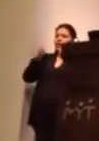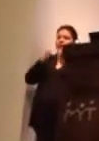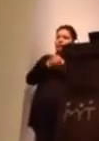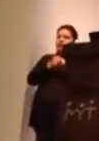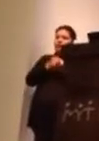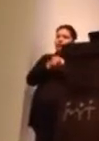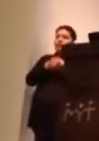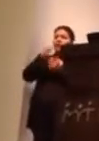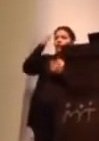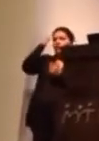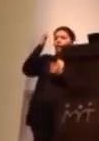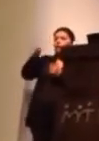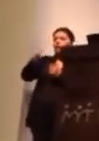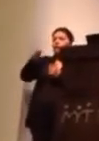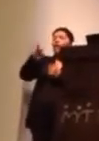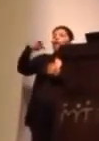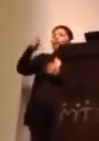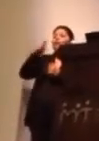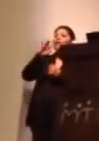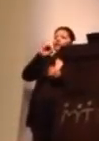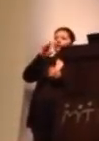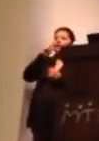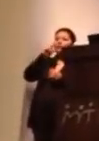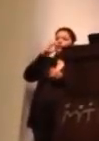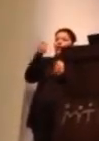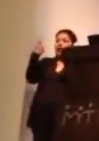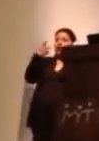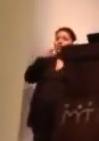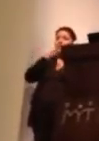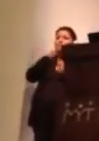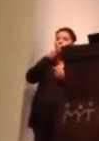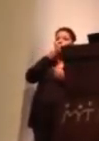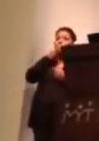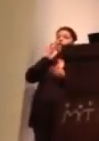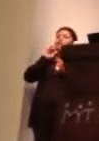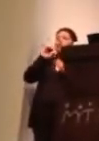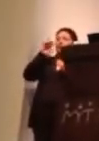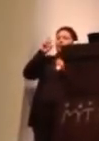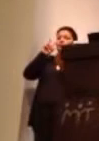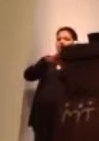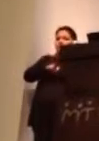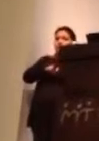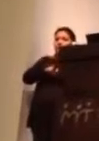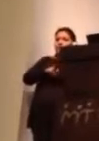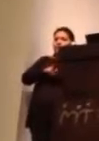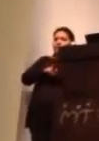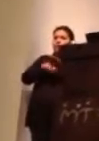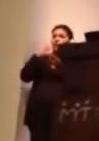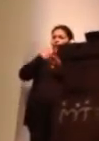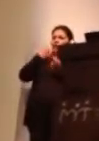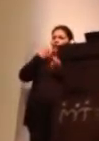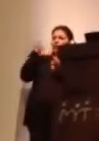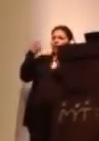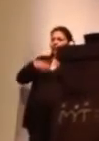absolutamente comprobado. Sí se ha visto que hay algunos niños que sí efectivamente tienen algunos